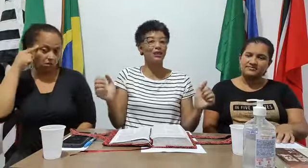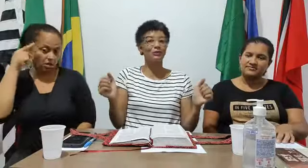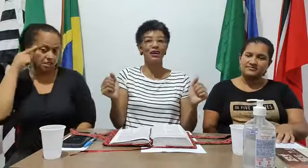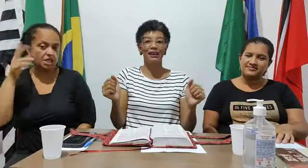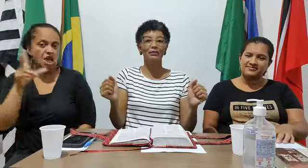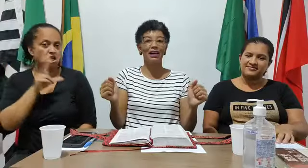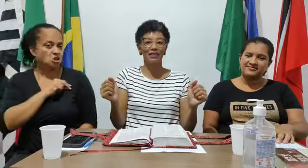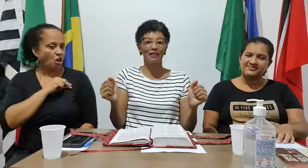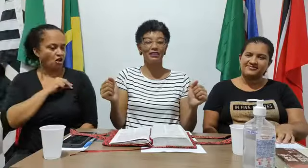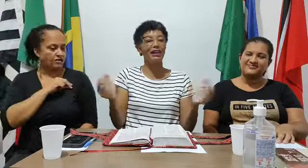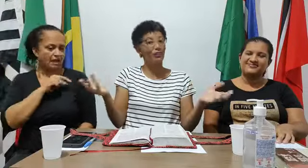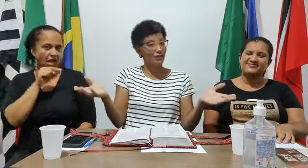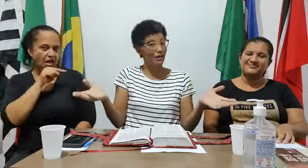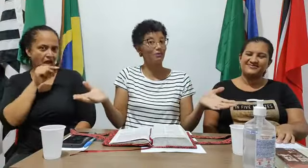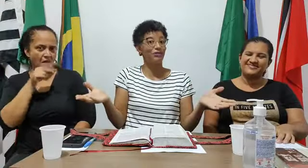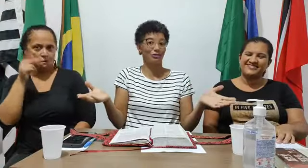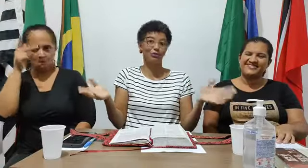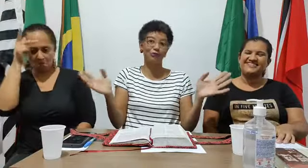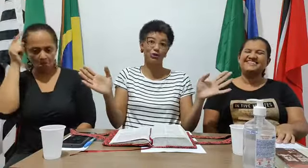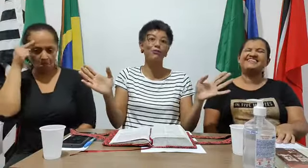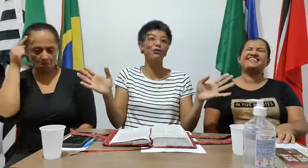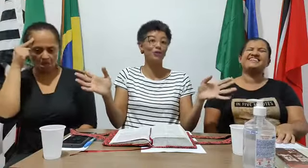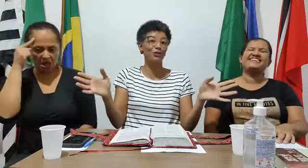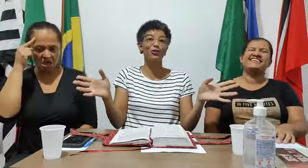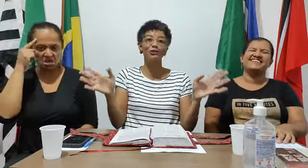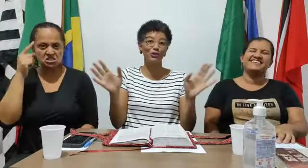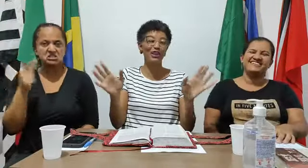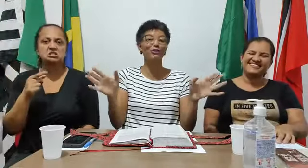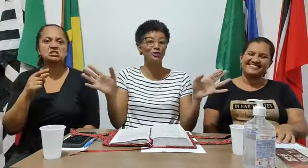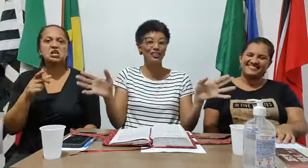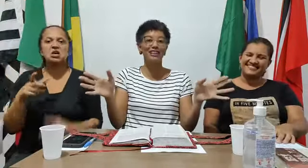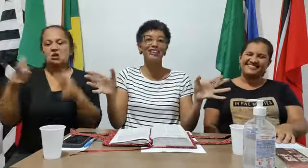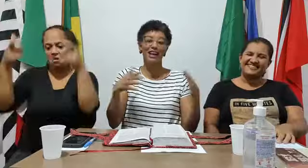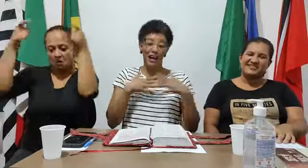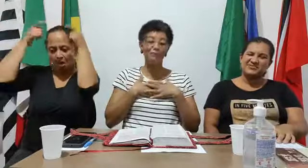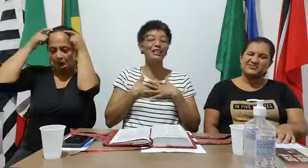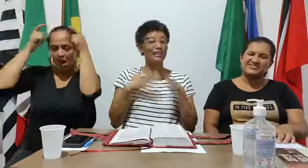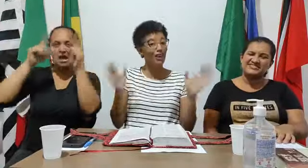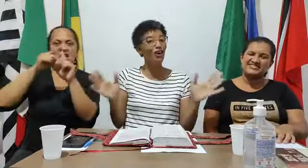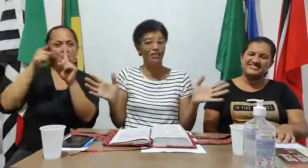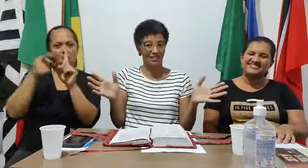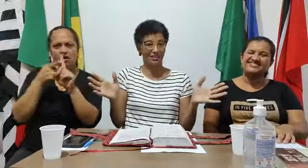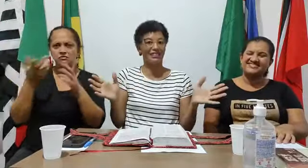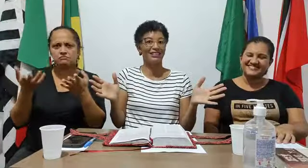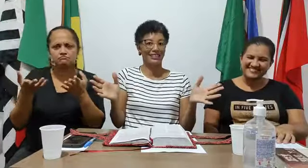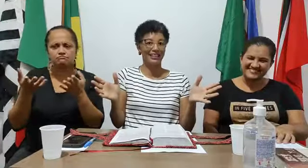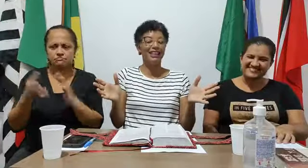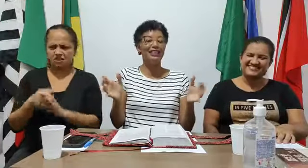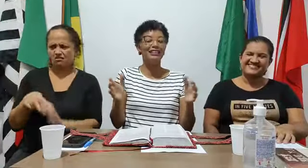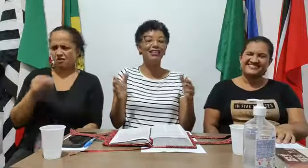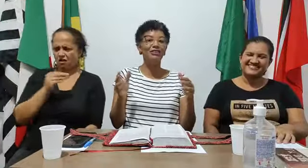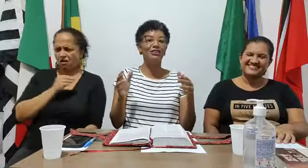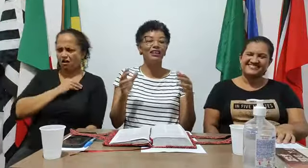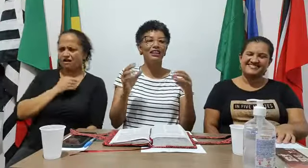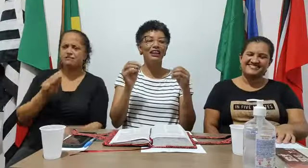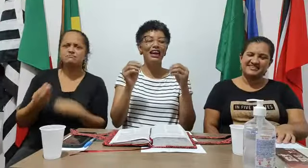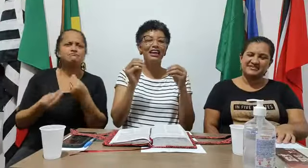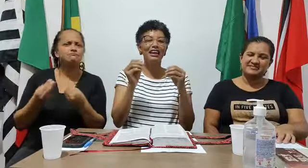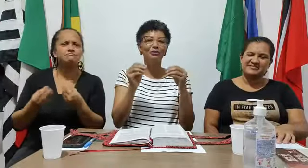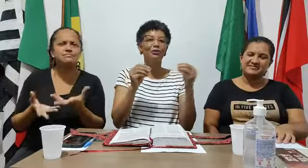pensa que tem o rei na barriga. Nós temos. O Todo-Poderoso, o Rei dos Reis, habita em nós.